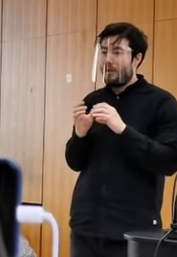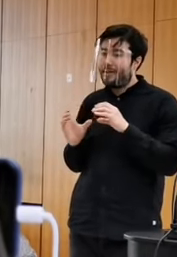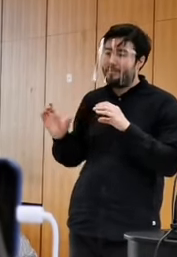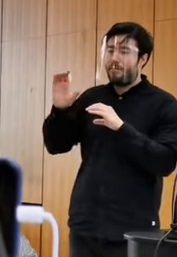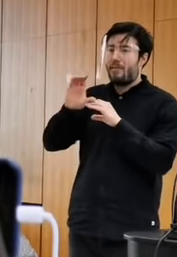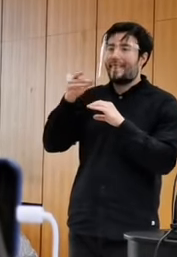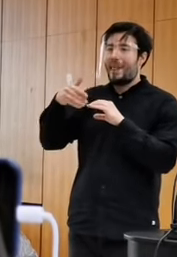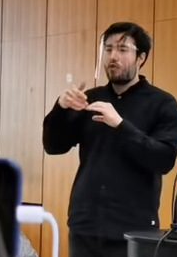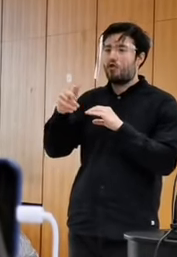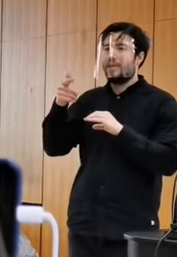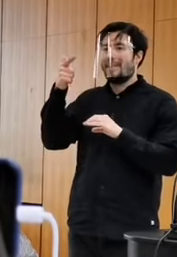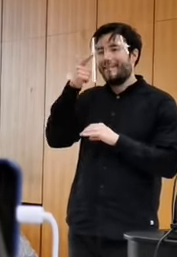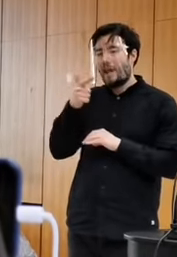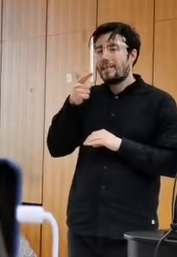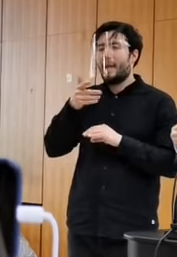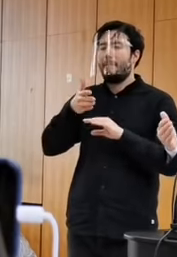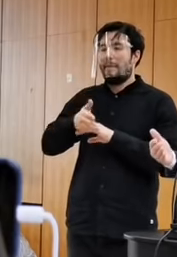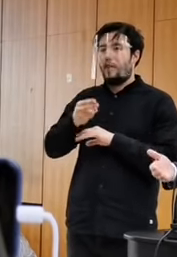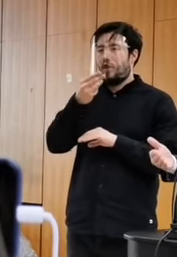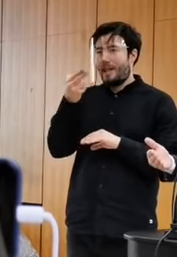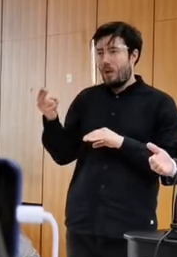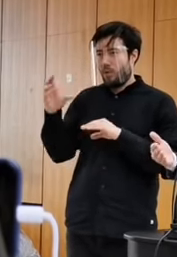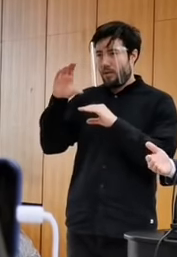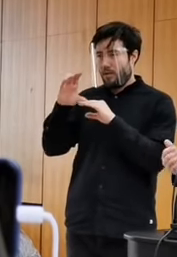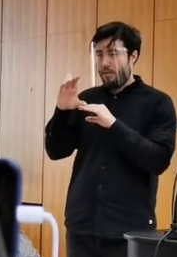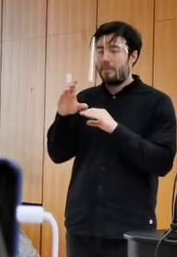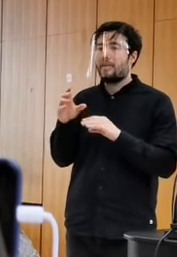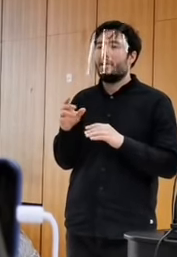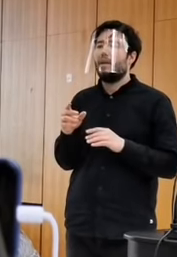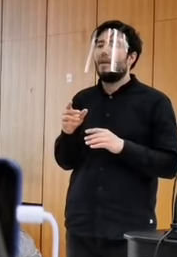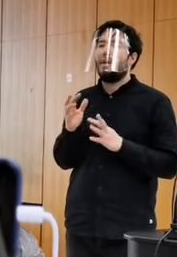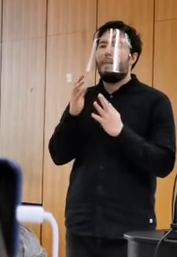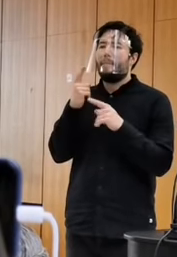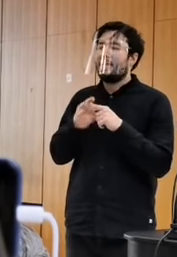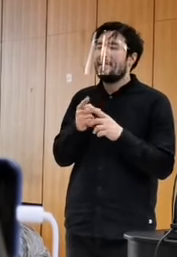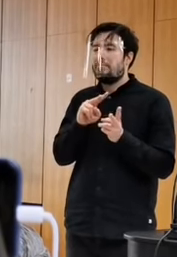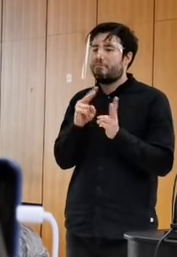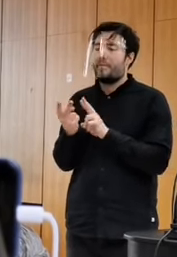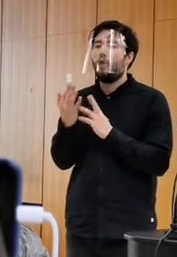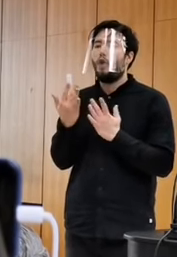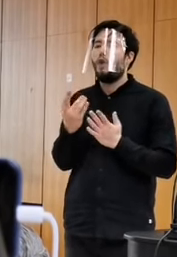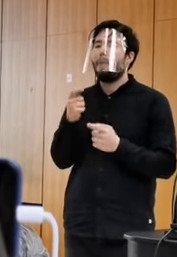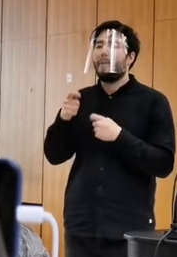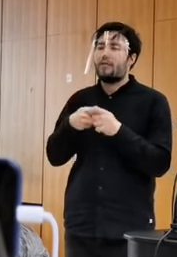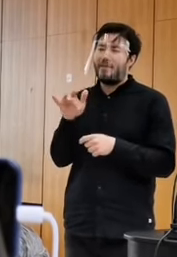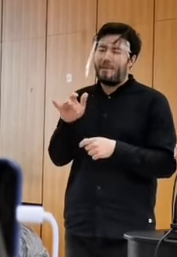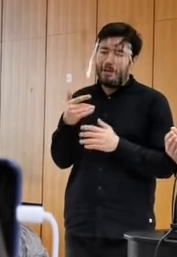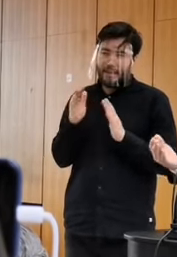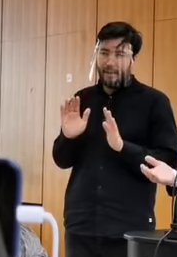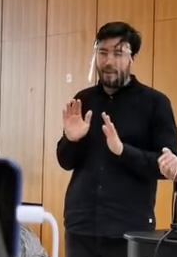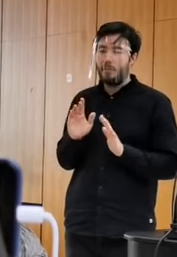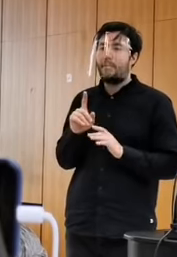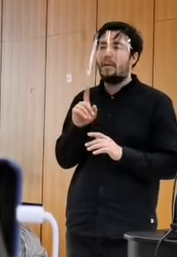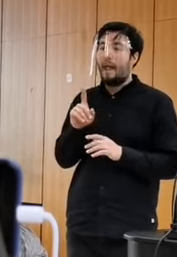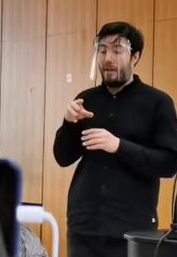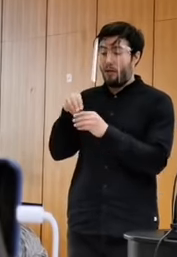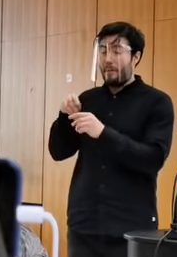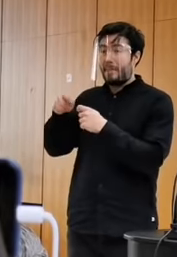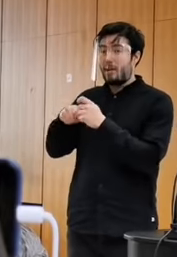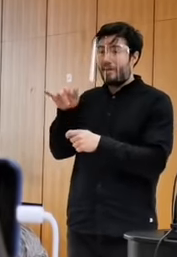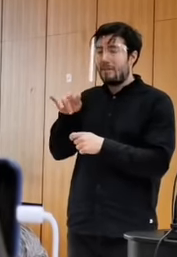v objeme 20 miliónov eur. Neviem vám presne povedať, koľko je to pracovných miest a v rámci tých pracovných miest budeme sa snažiť